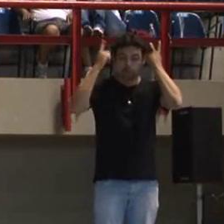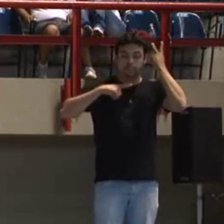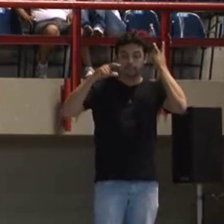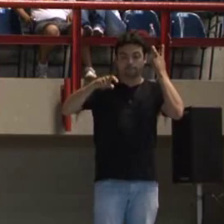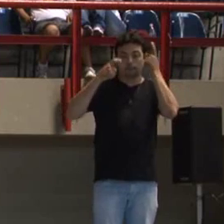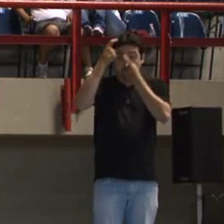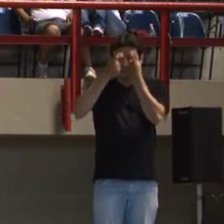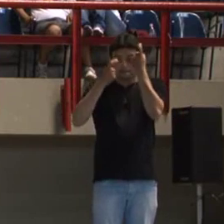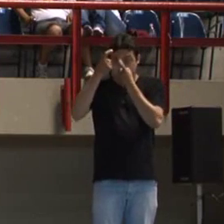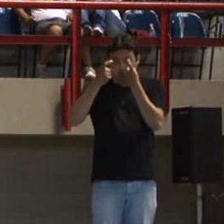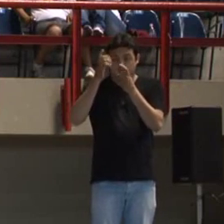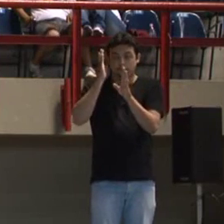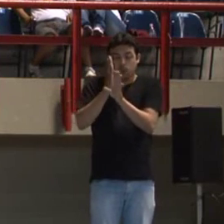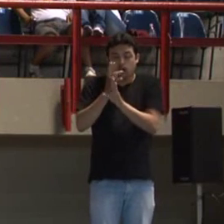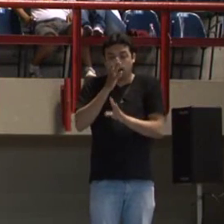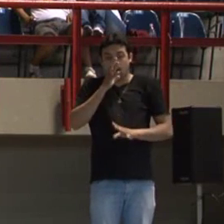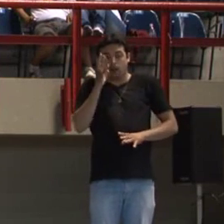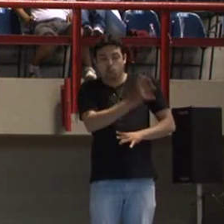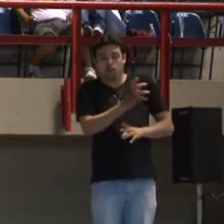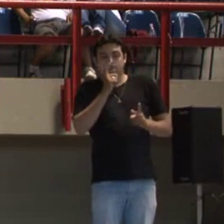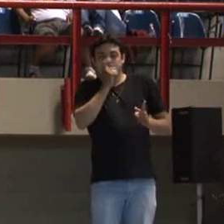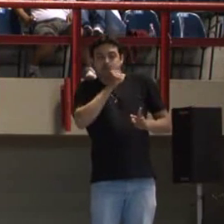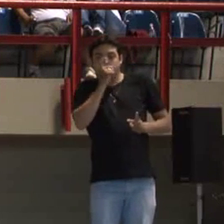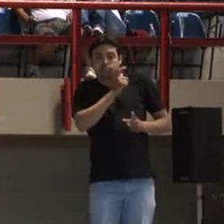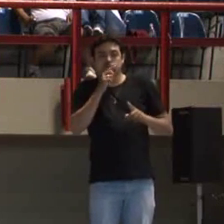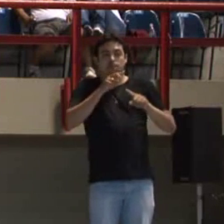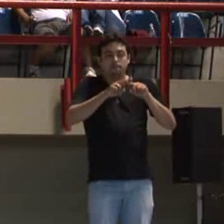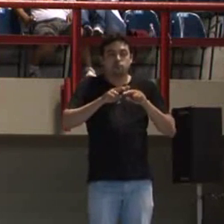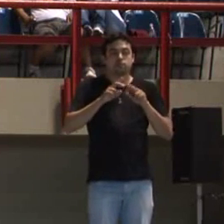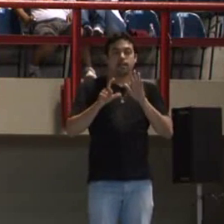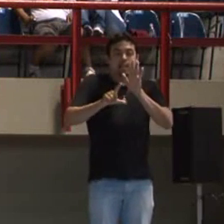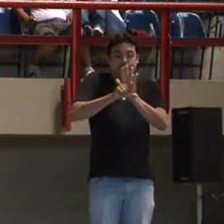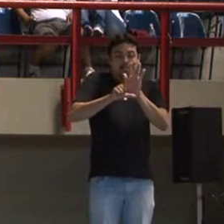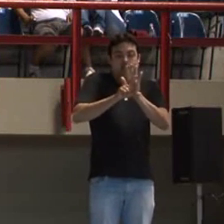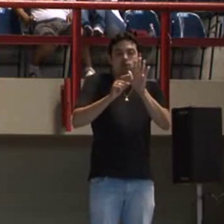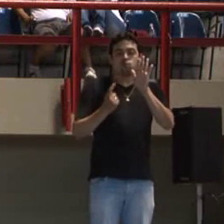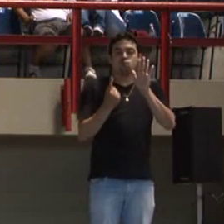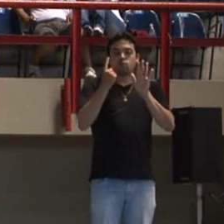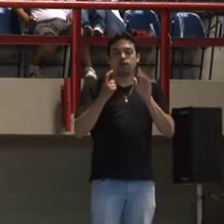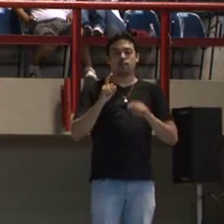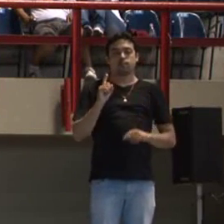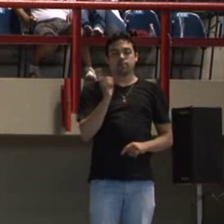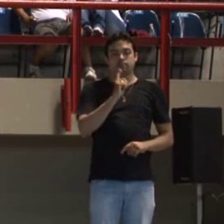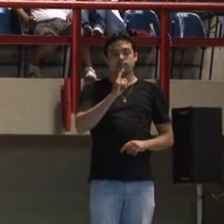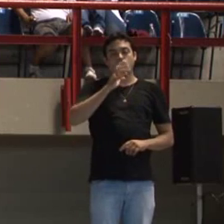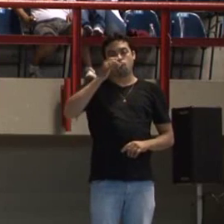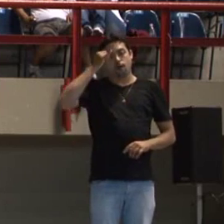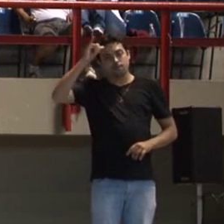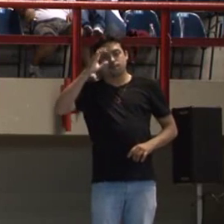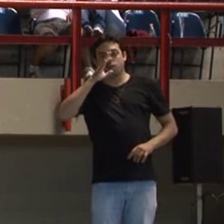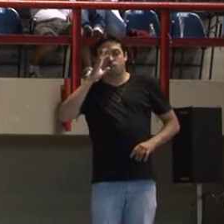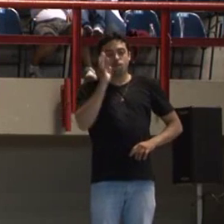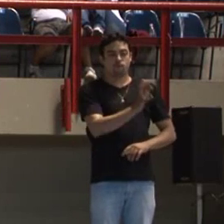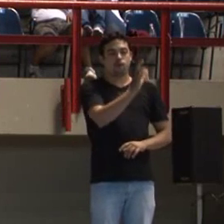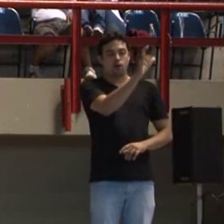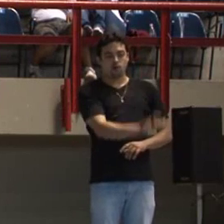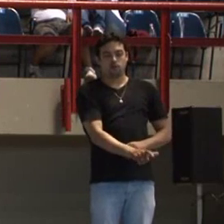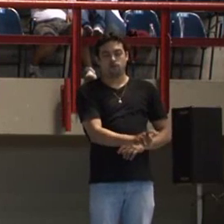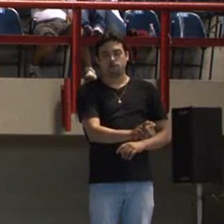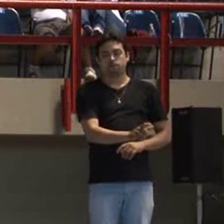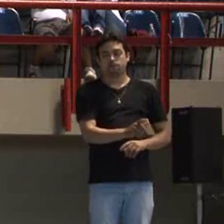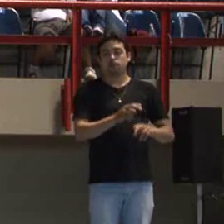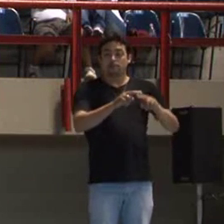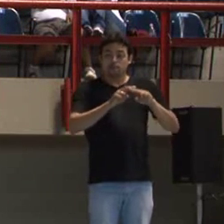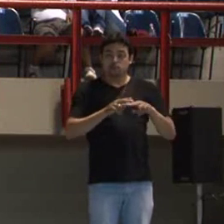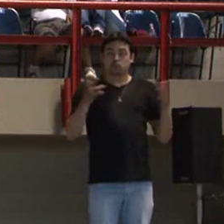preocupação tão grande com a acusação, com a mentira, que um dos mandamentos qual é? Não levantar falso testemunho.